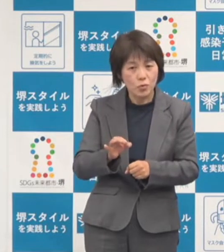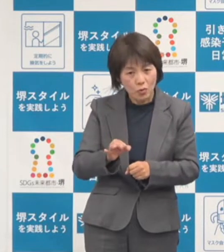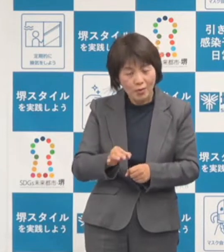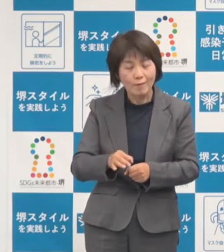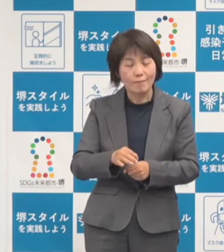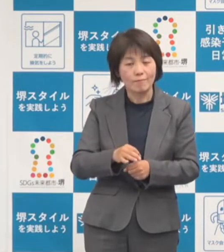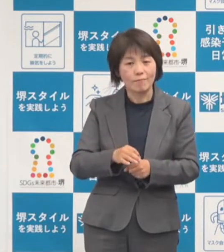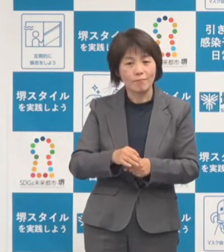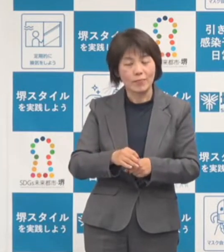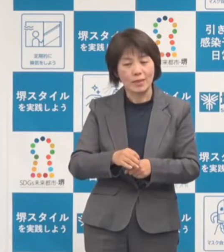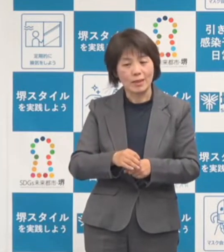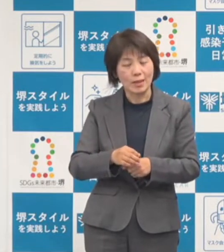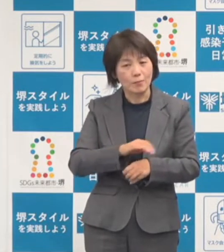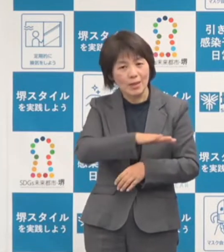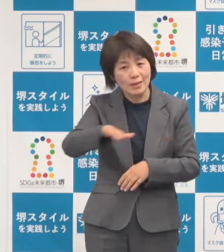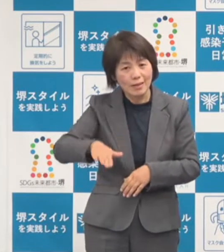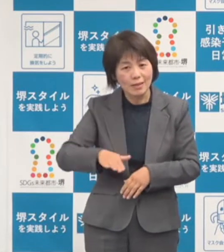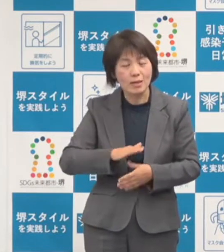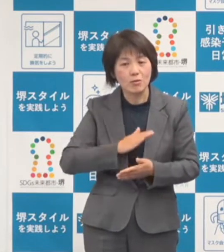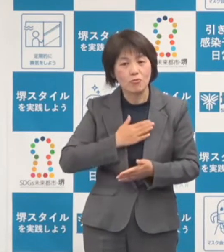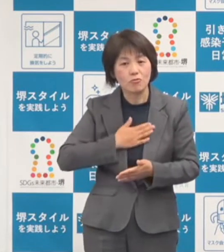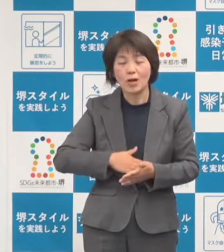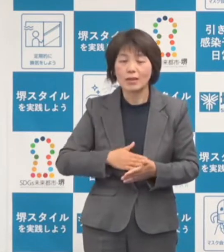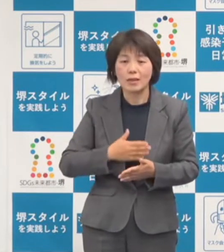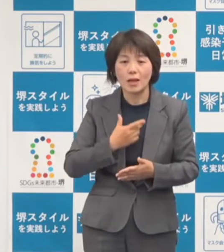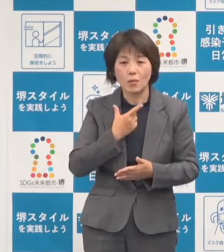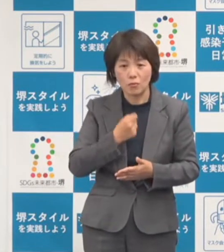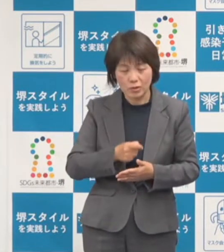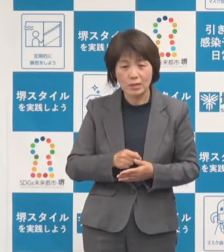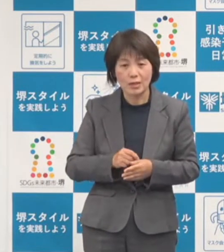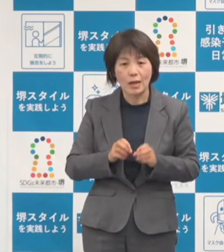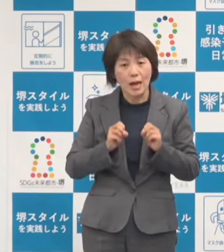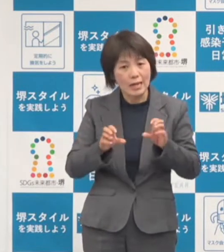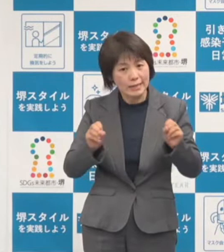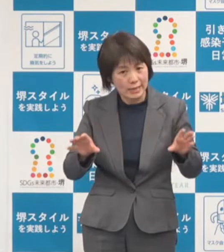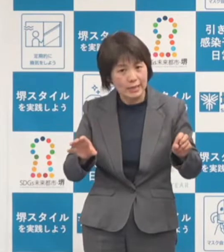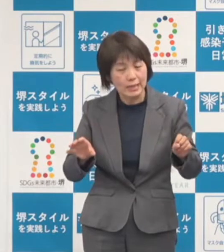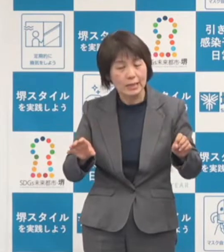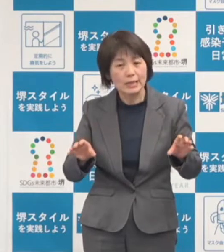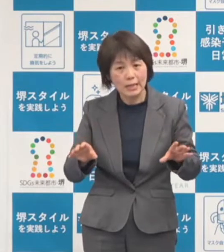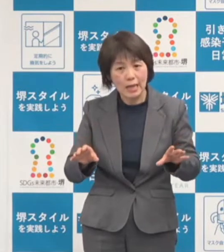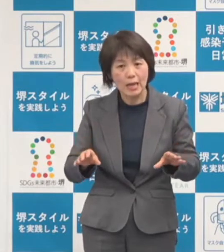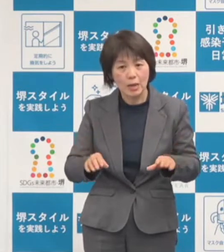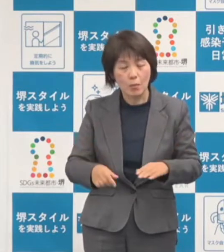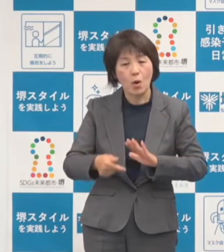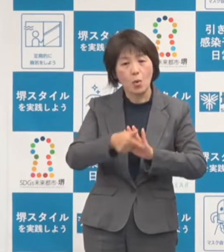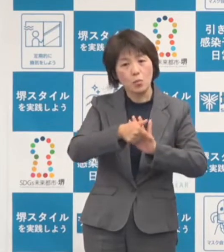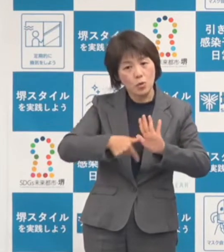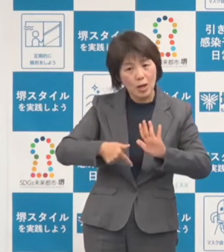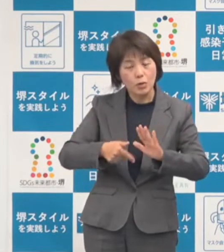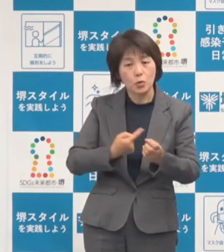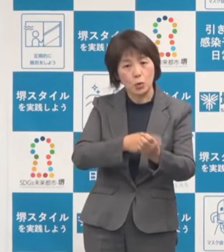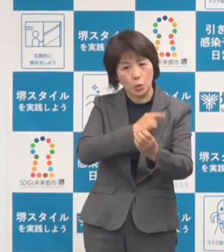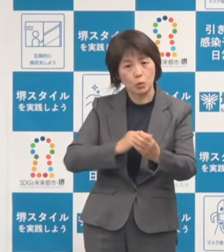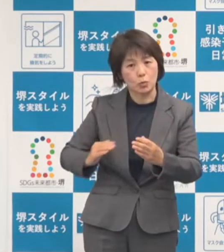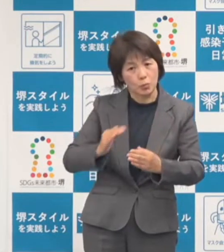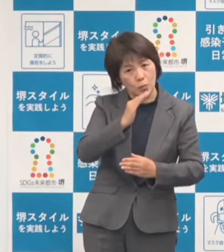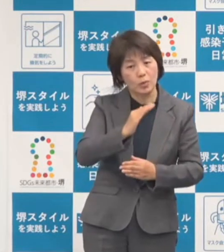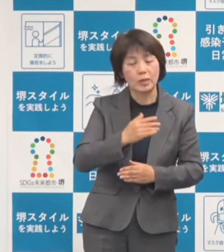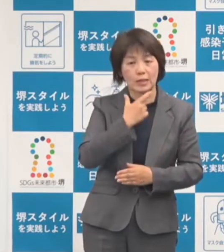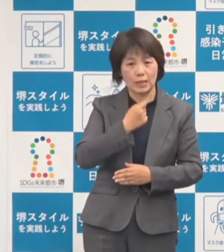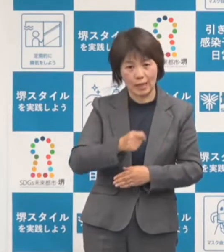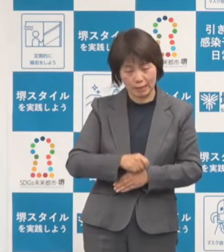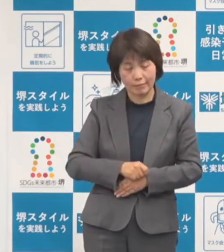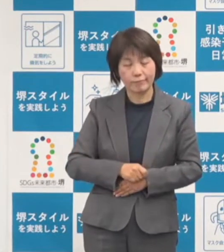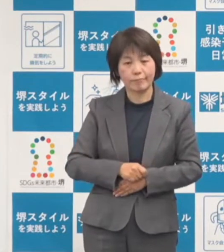さんにお使いいただく発信をすることで、伝統産業のブランド化を高めていきたいと考えております。そのための取り組み